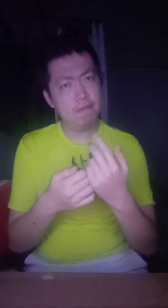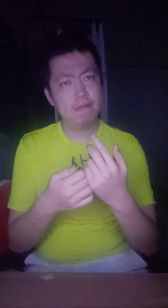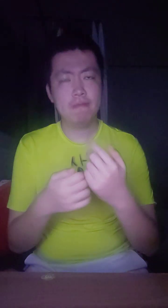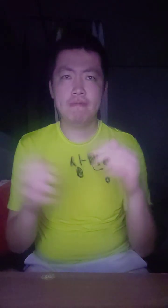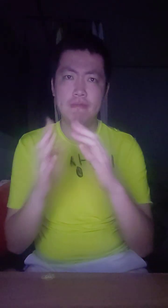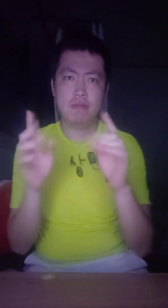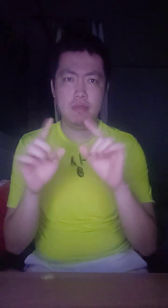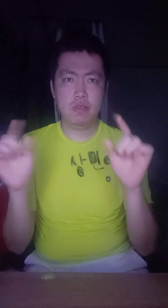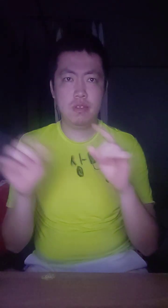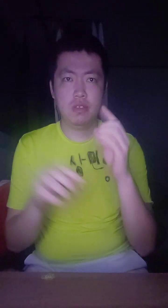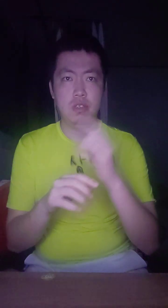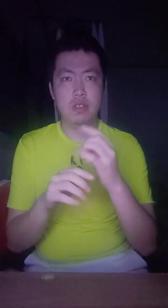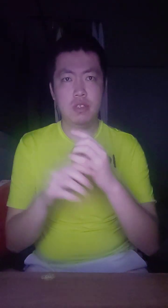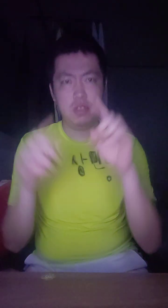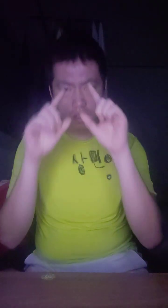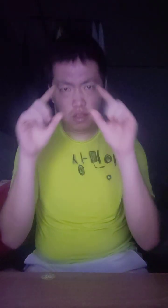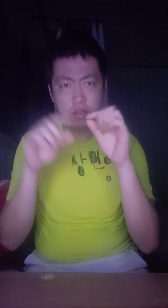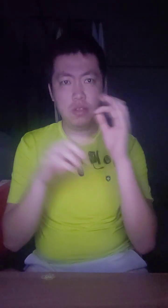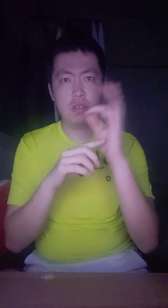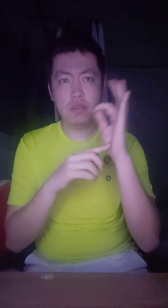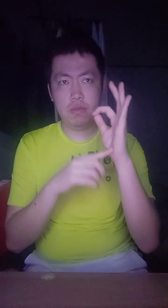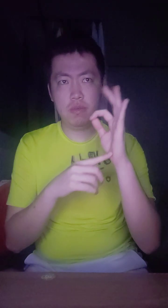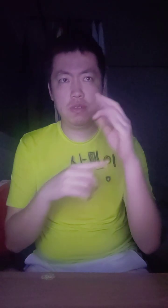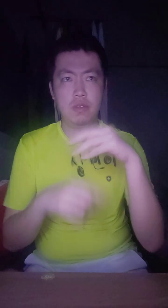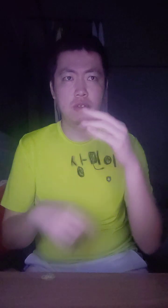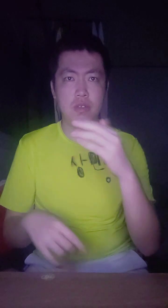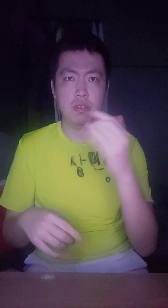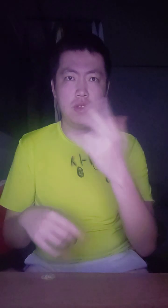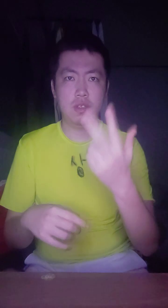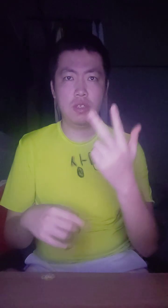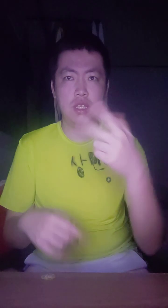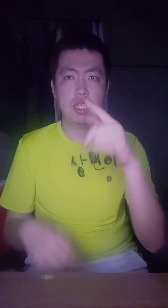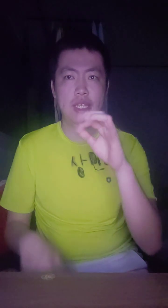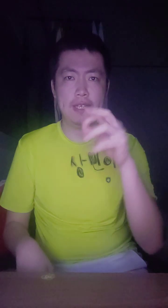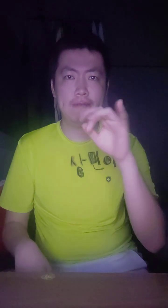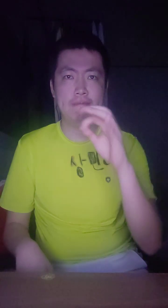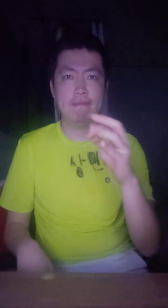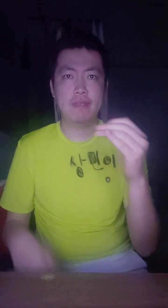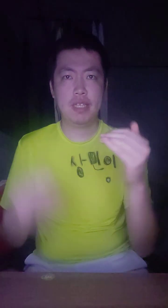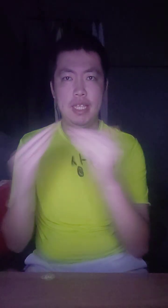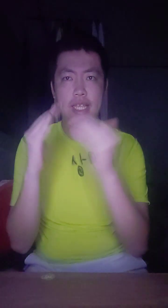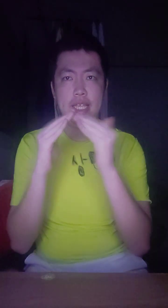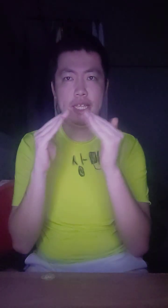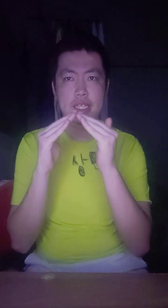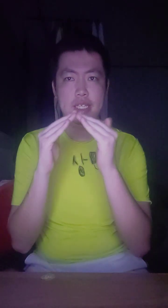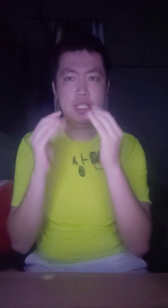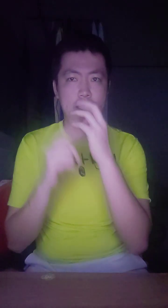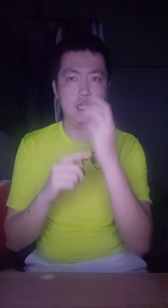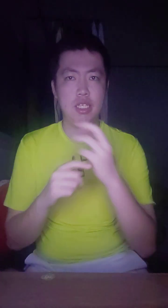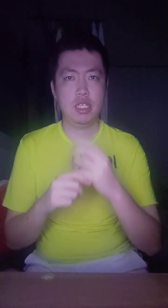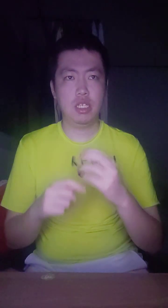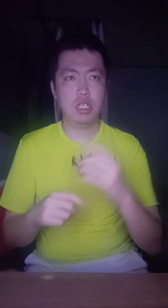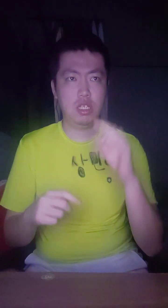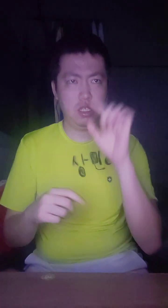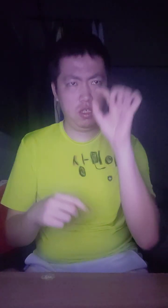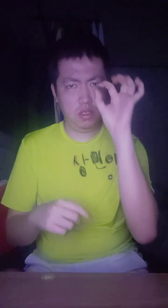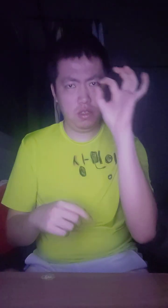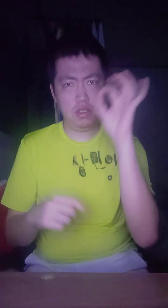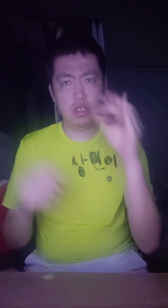수사 결과 몰래 카메라를 설치한 사람은 30대 남성 직원 A씨. A씨는 여자 화장실과 탈의실에